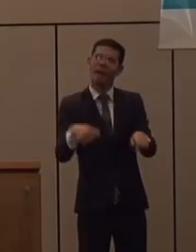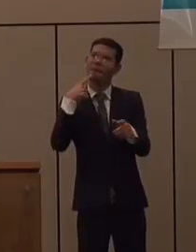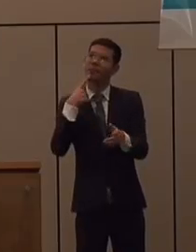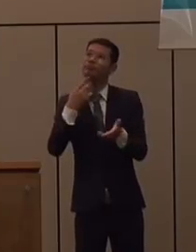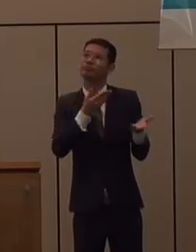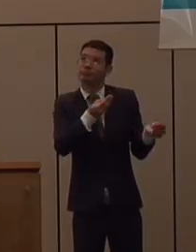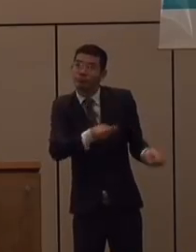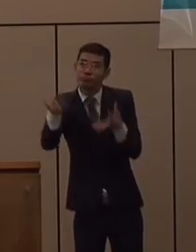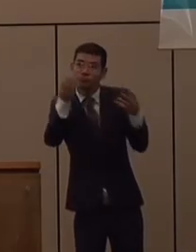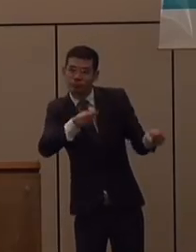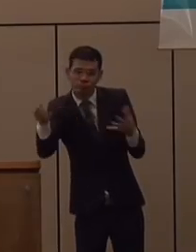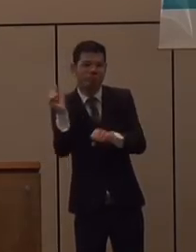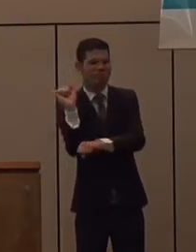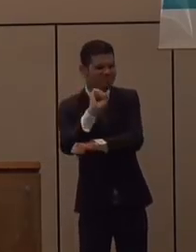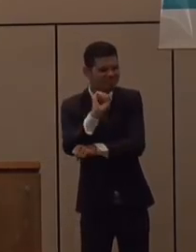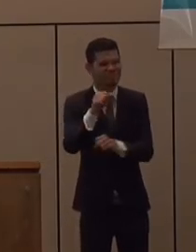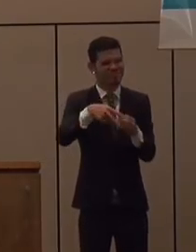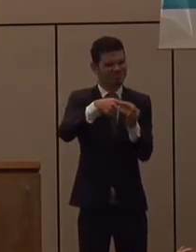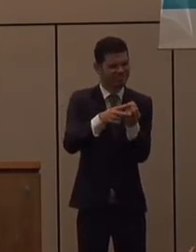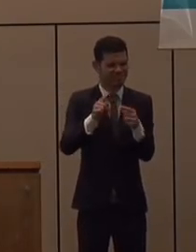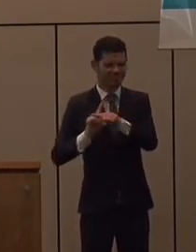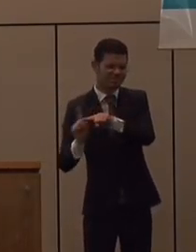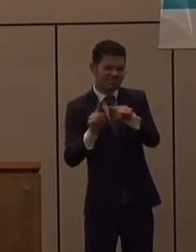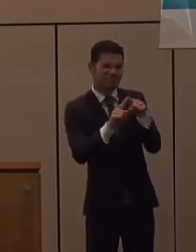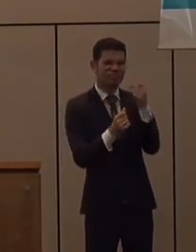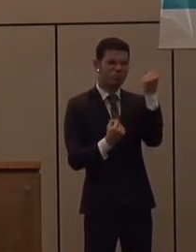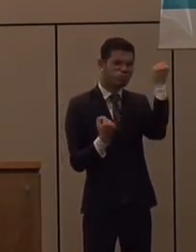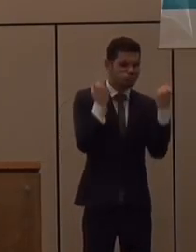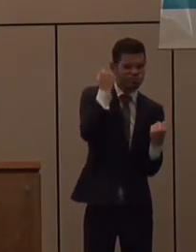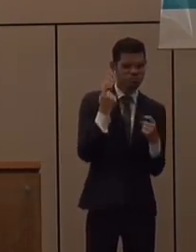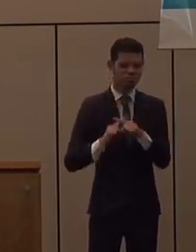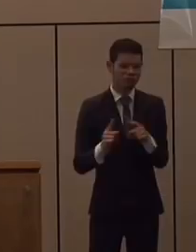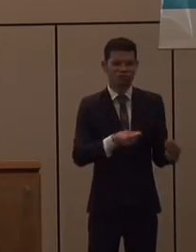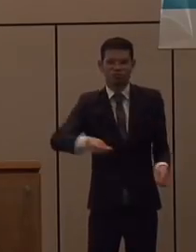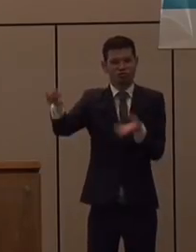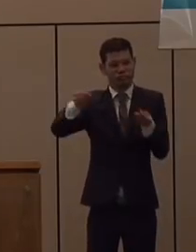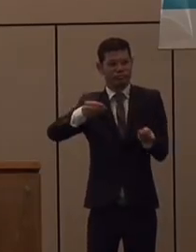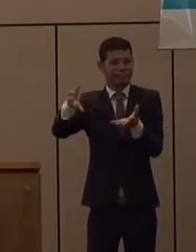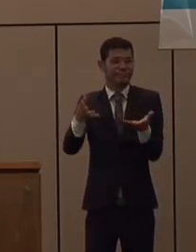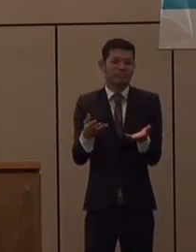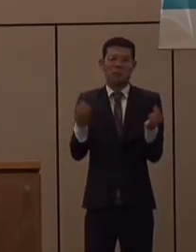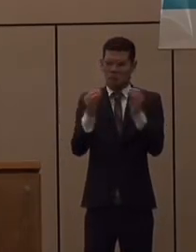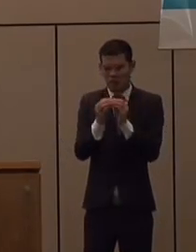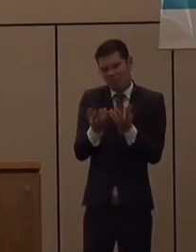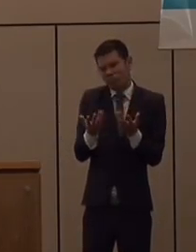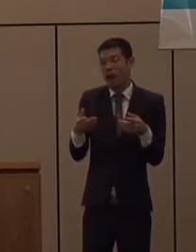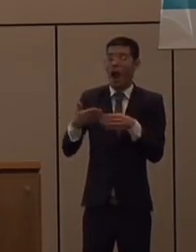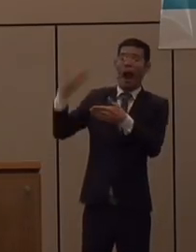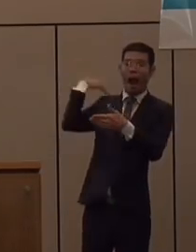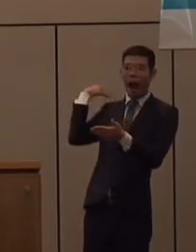y en otras negociaciones ministras que ya estaban iniciadas pues hemos hecho pues la reactivación de esas negociaciones